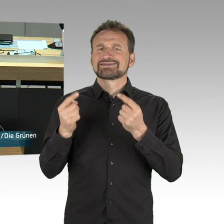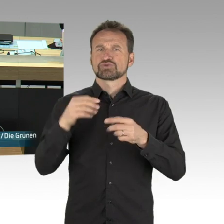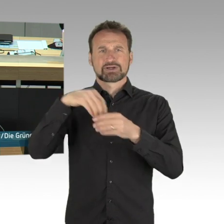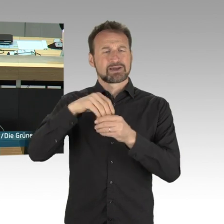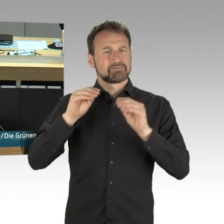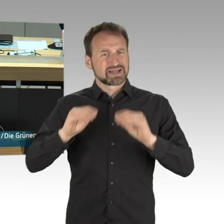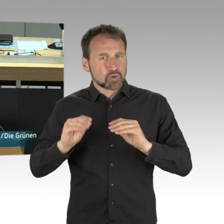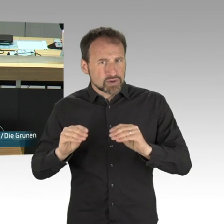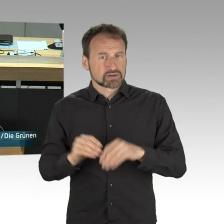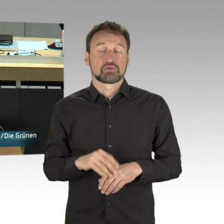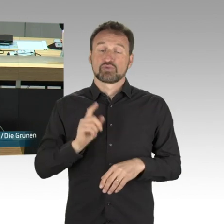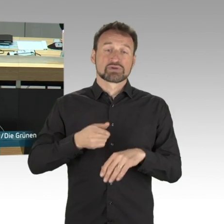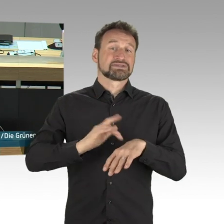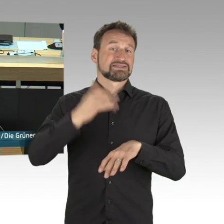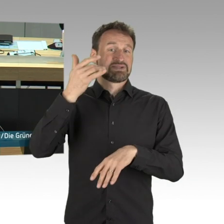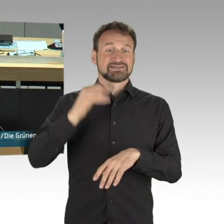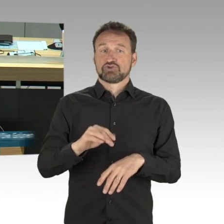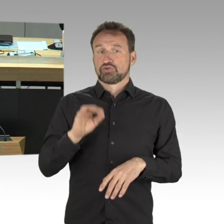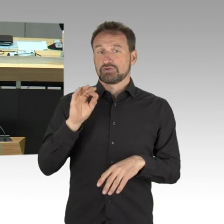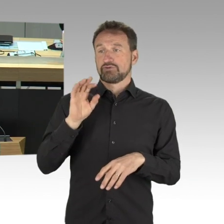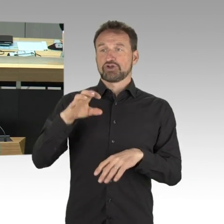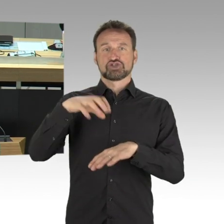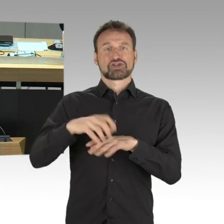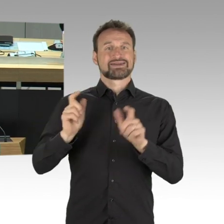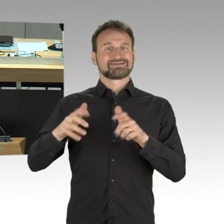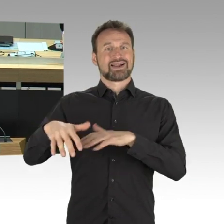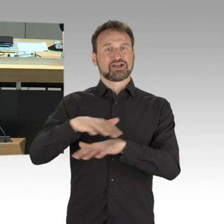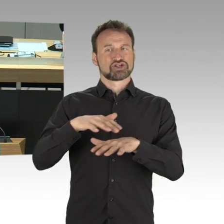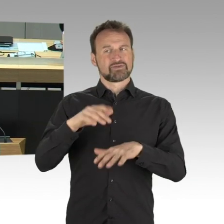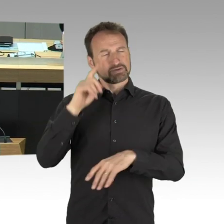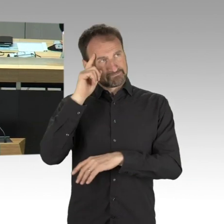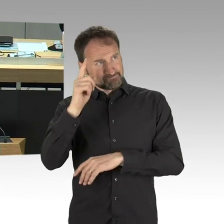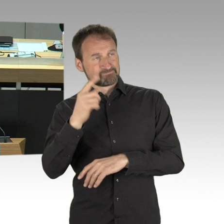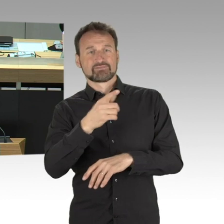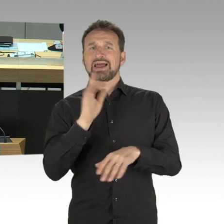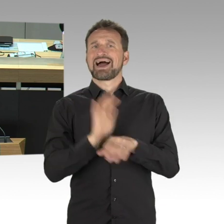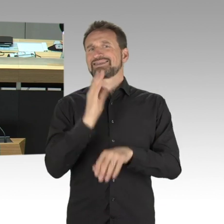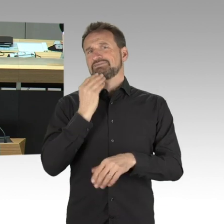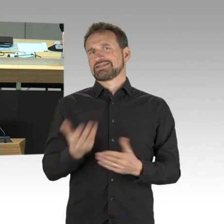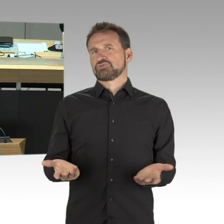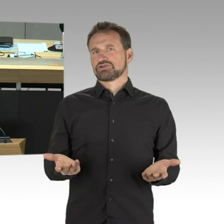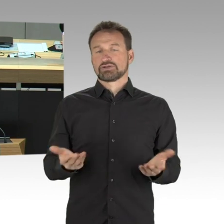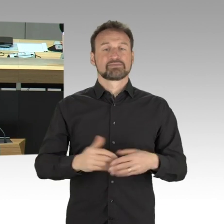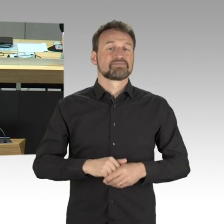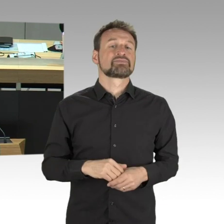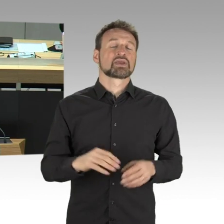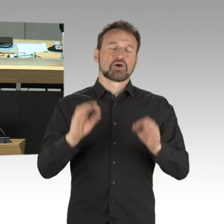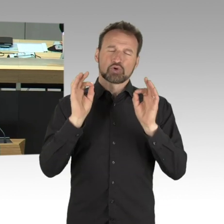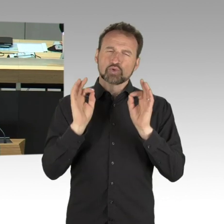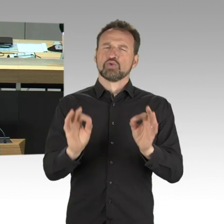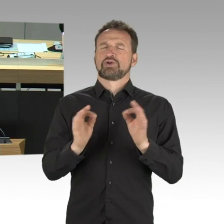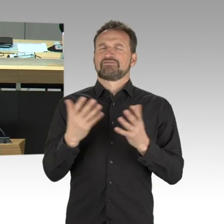durch Sensibilisierung der Stadtgesellschaft. Das Gute ist, wir fangen hier nicht bei Null an. Das Konzept baut auf